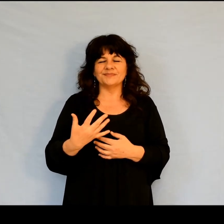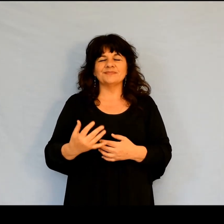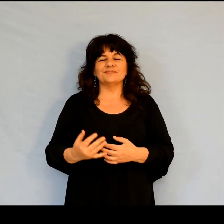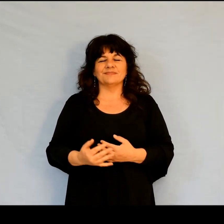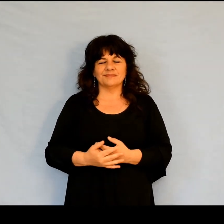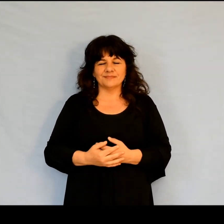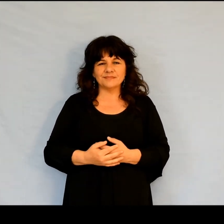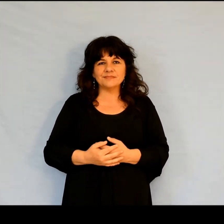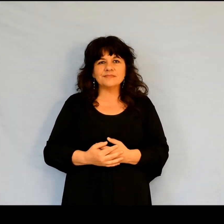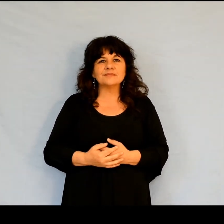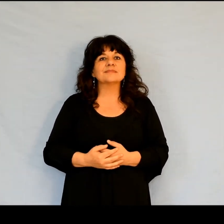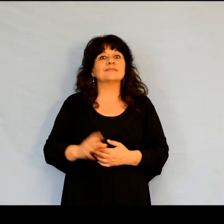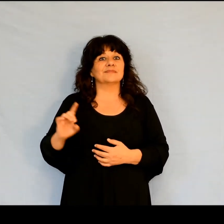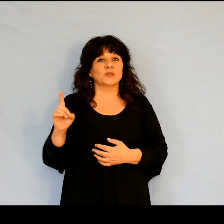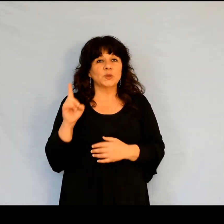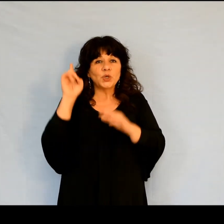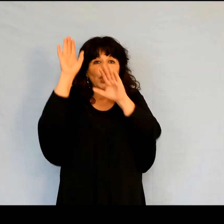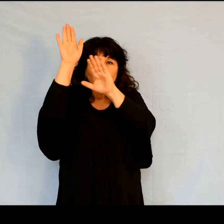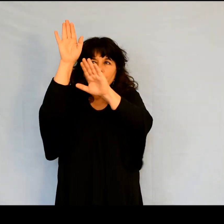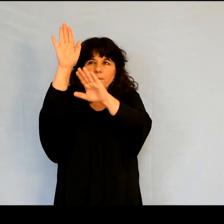Dieu les bénit par ses paroles.